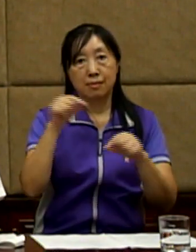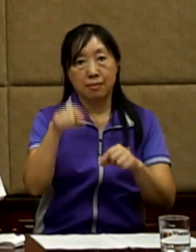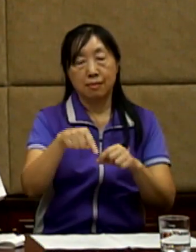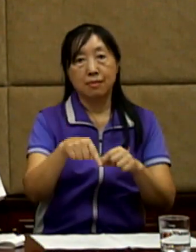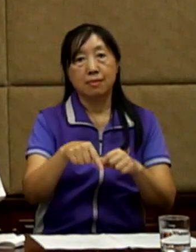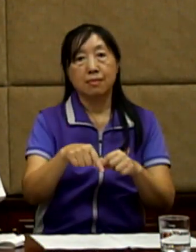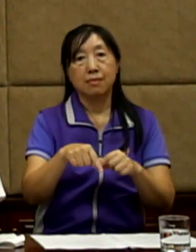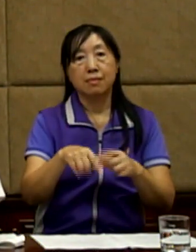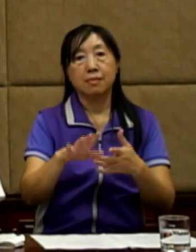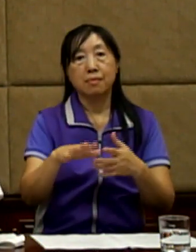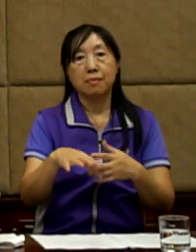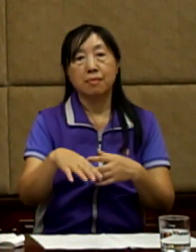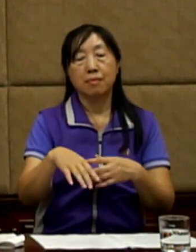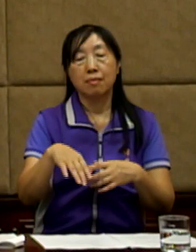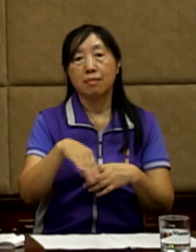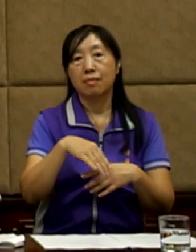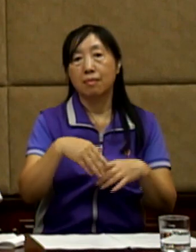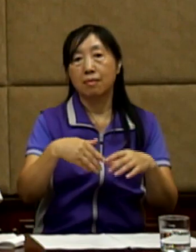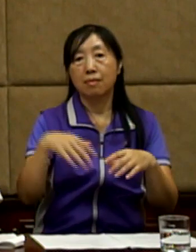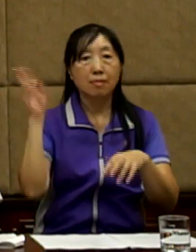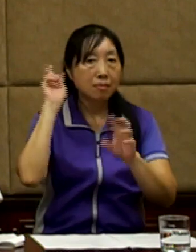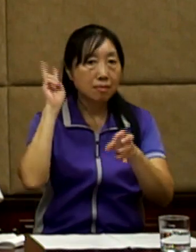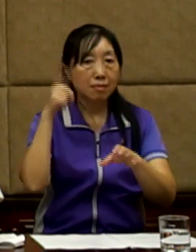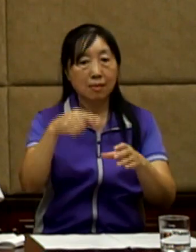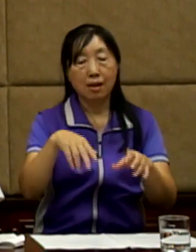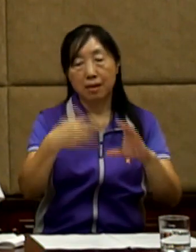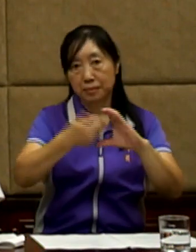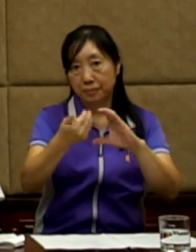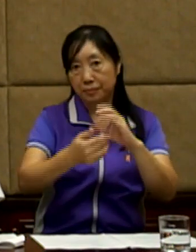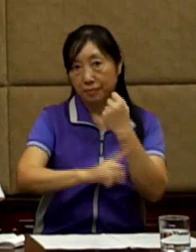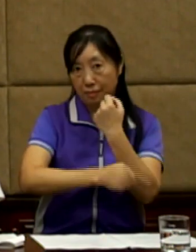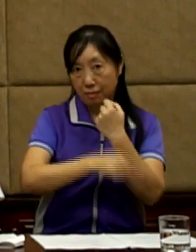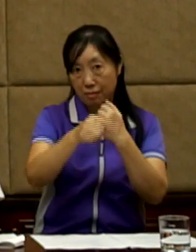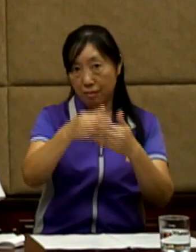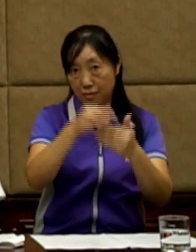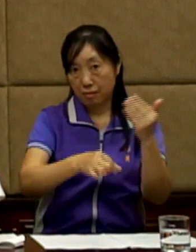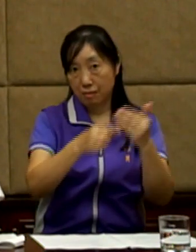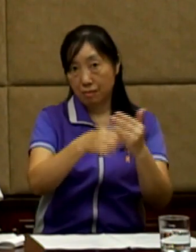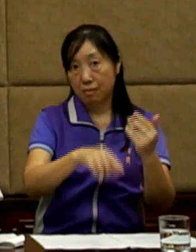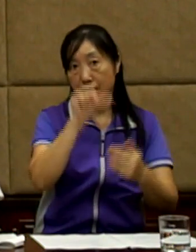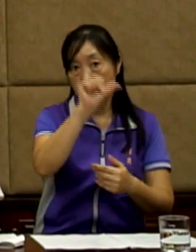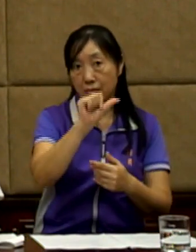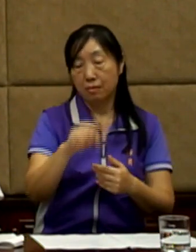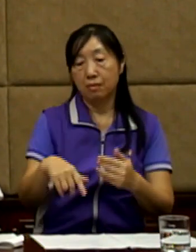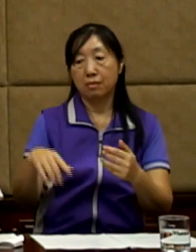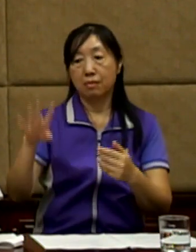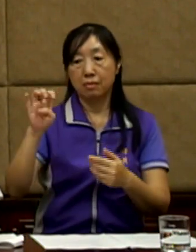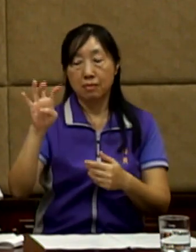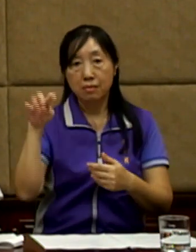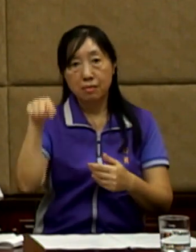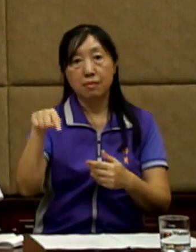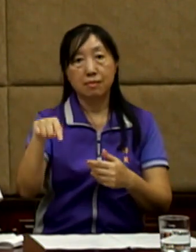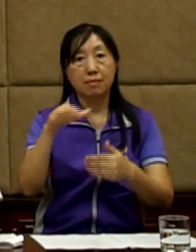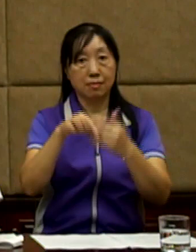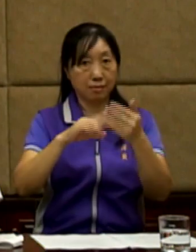视法第五条之一的规定，然后广播电视法第44条上面的规定就是会罚款，